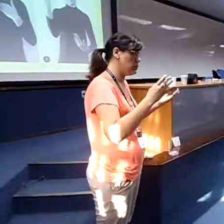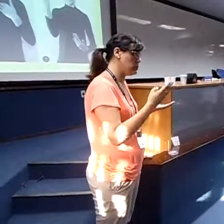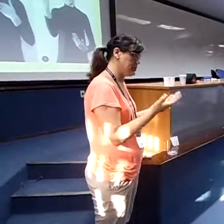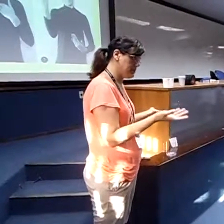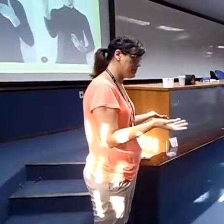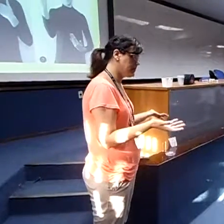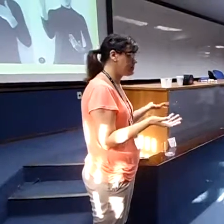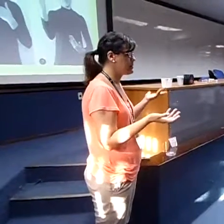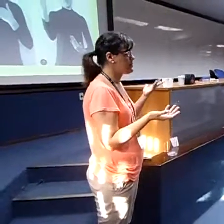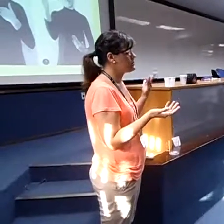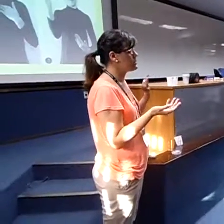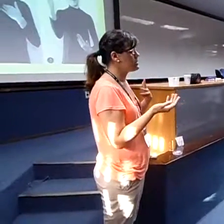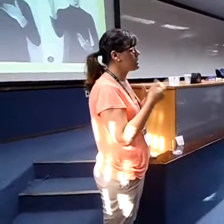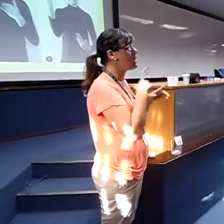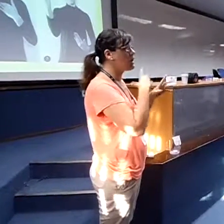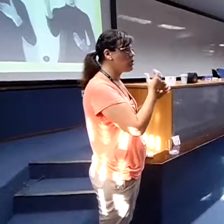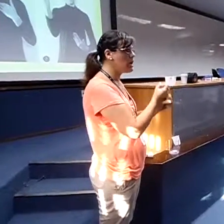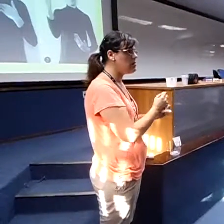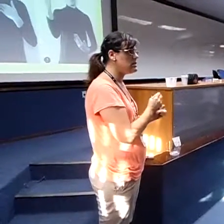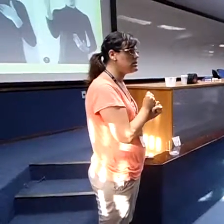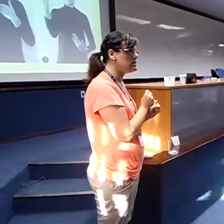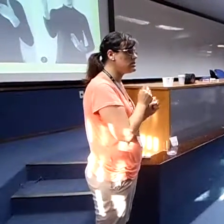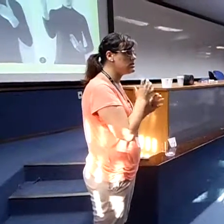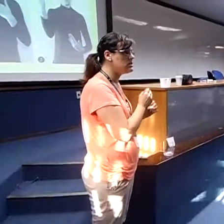matemática e eu biologia. Né?